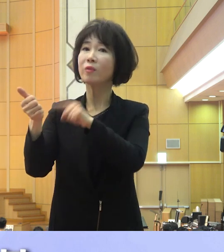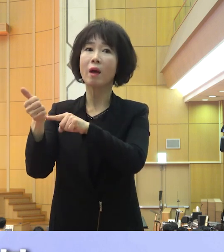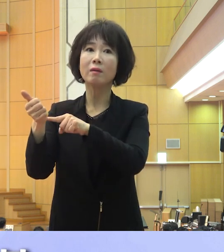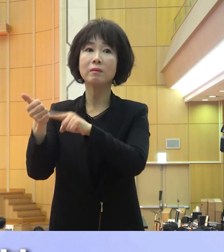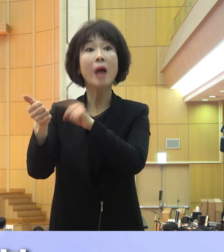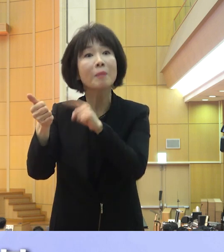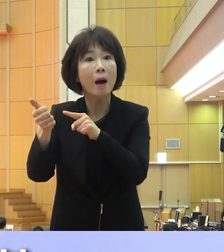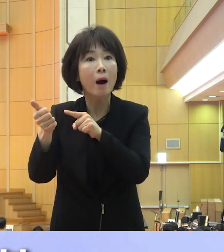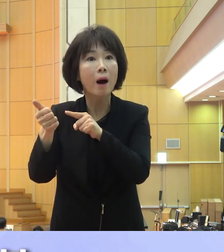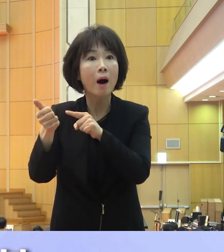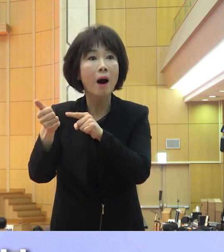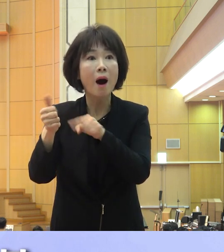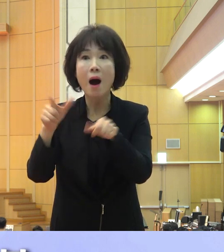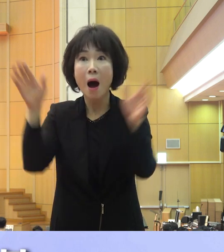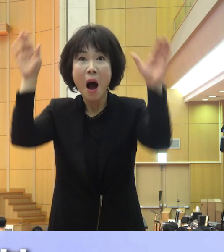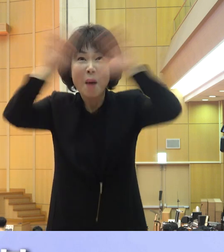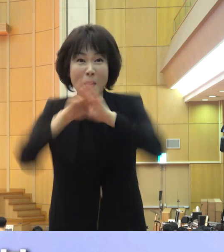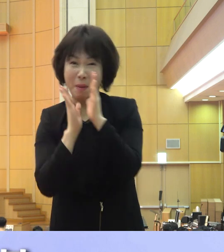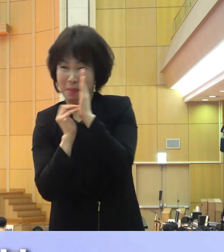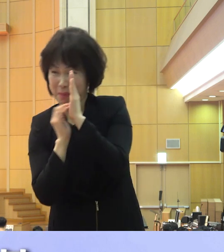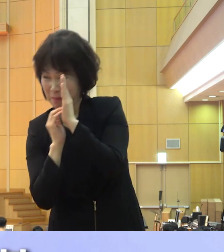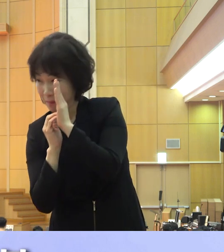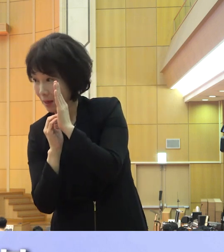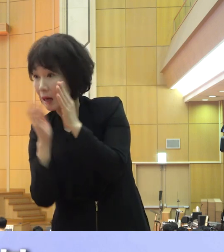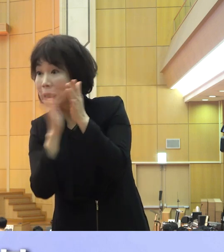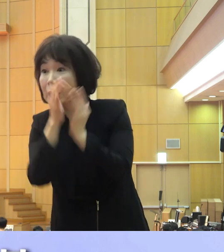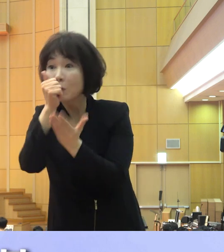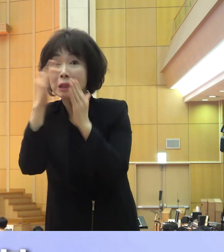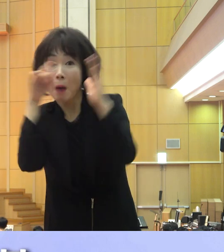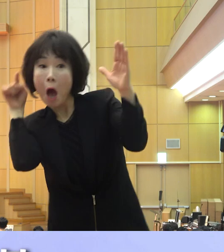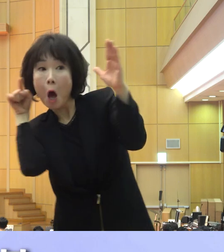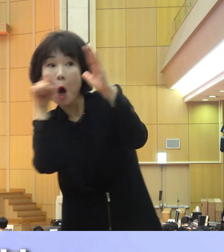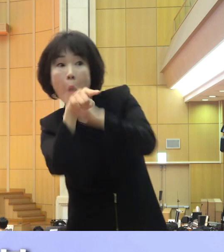사람이 밤에 예수님을 찾아온 이유는